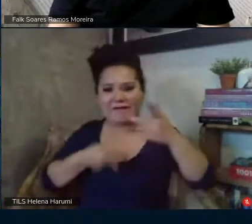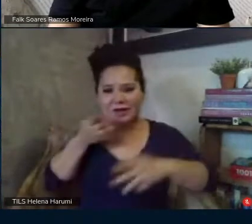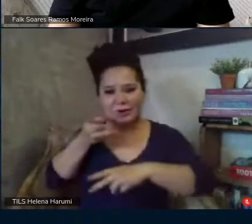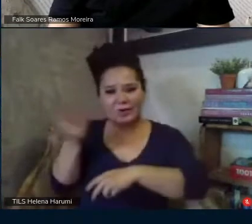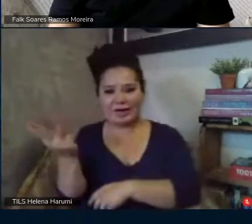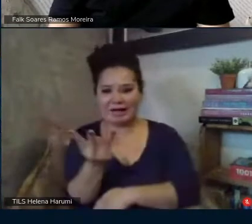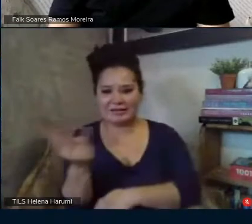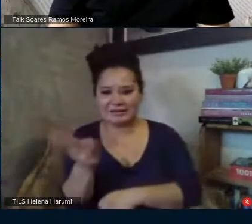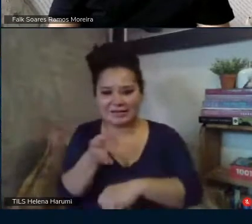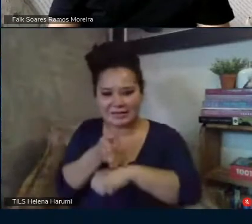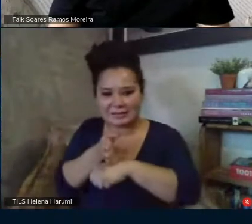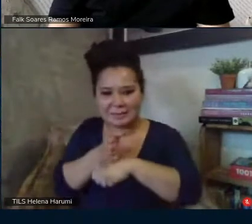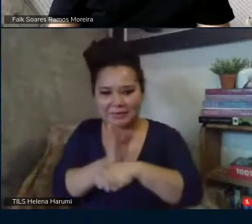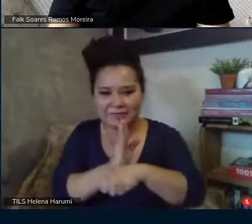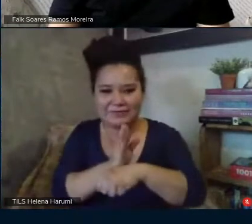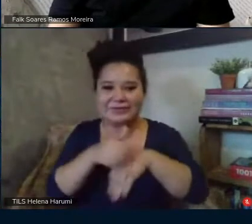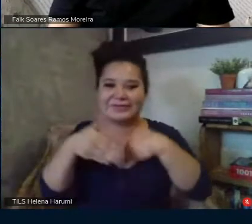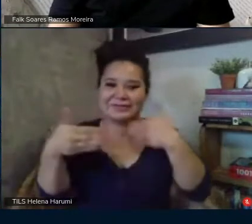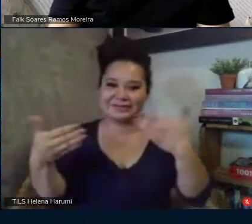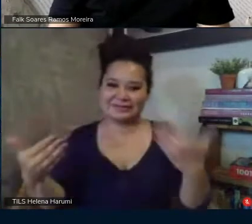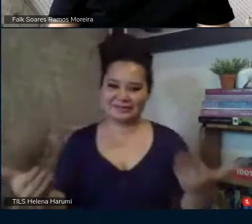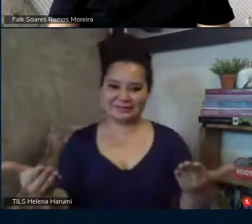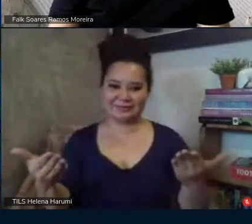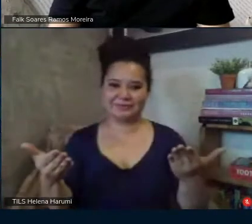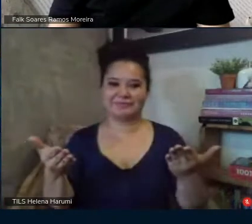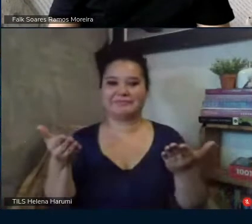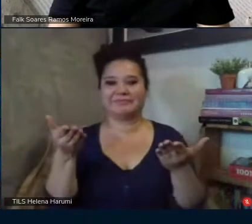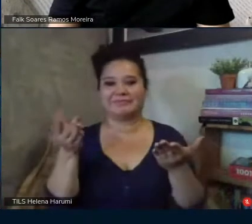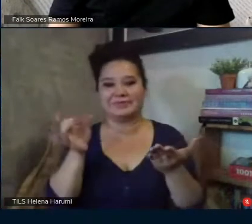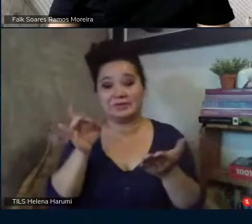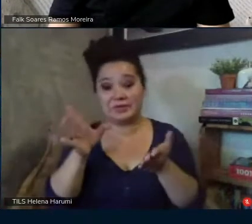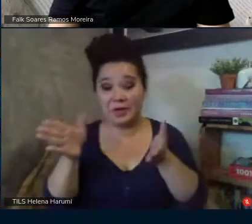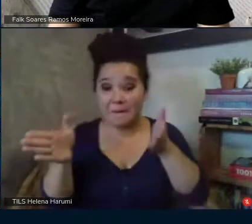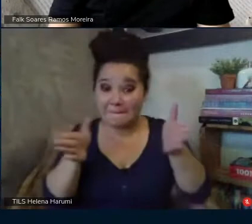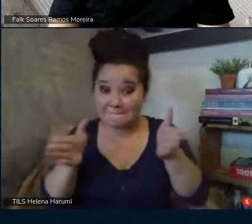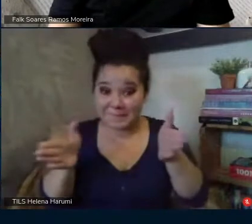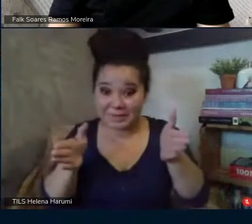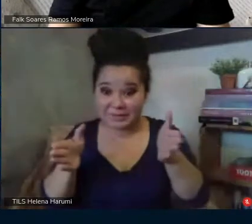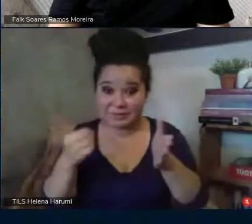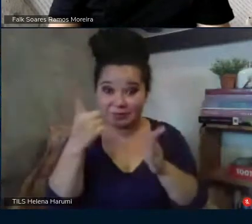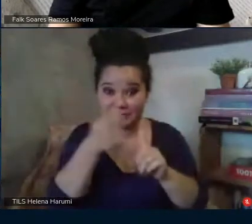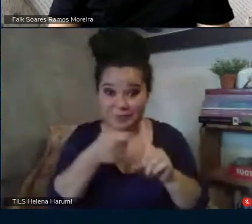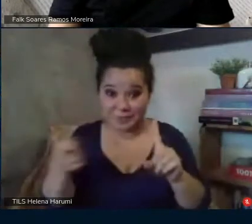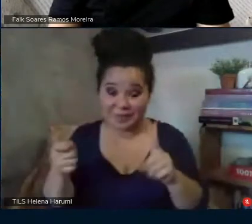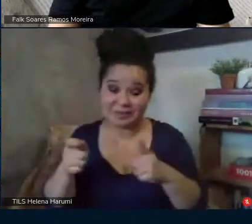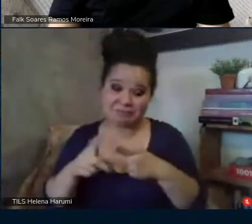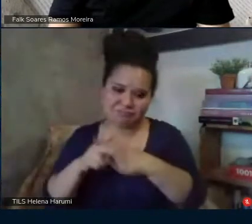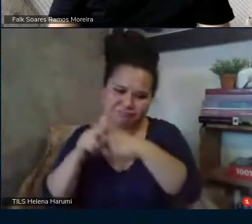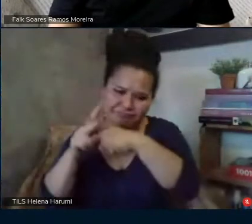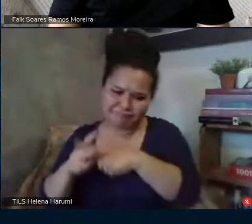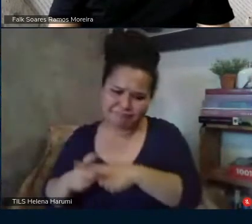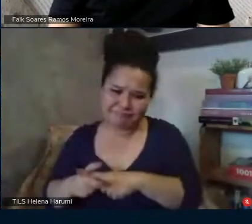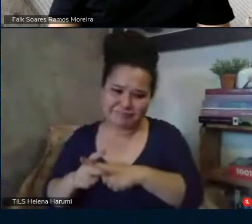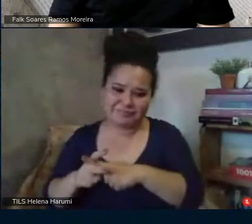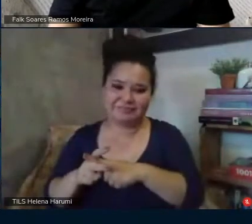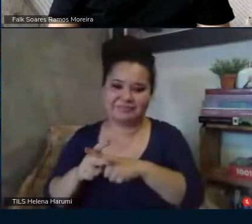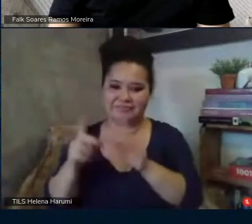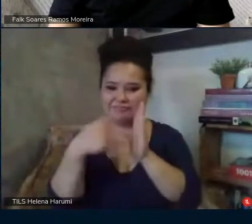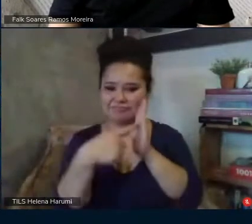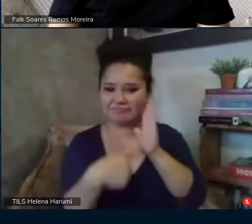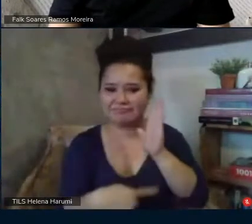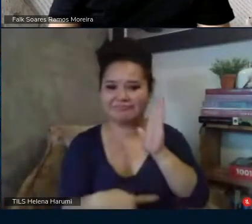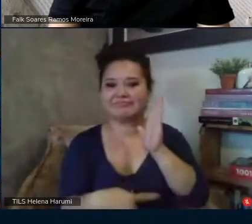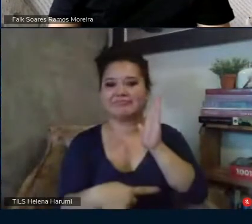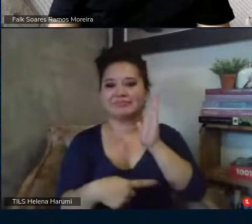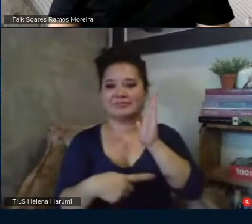a tese, pronto, você vai ter o seu tempo, só aquele de corrigir, que que está na nossa